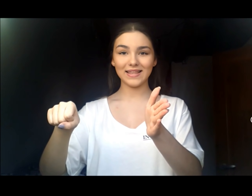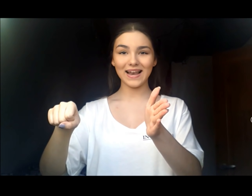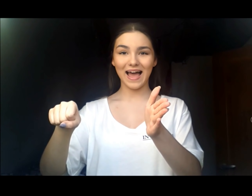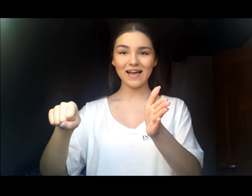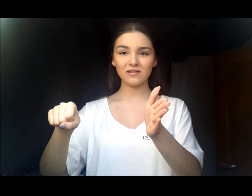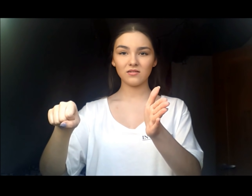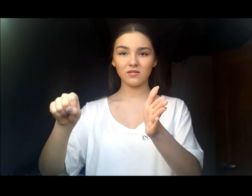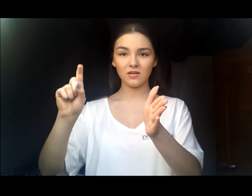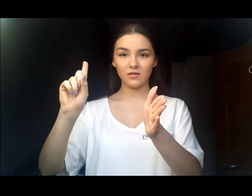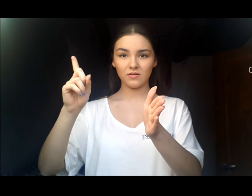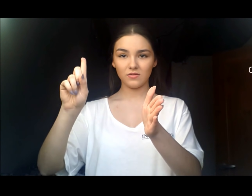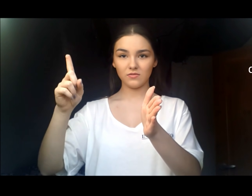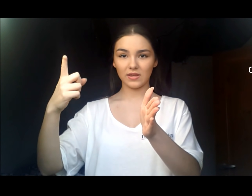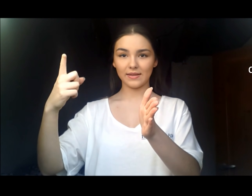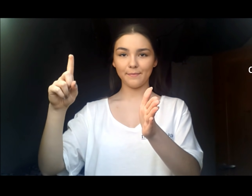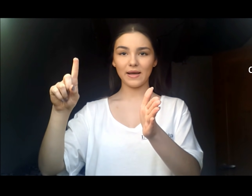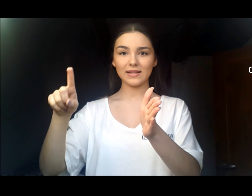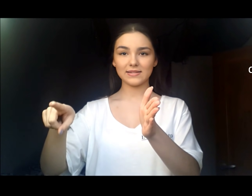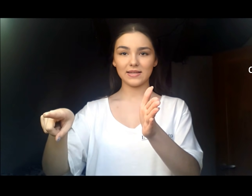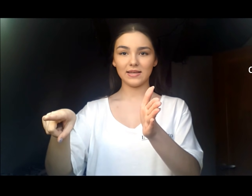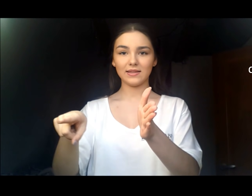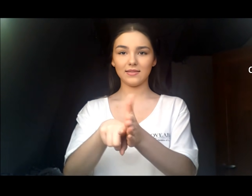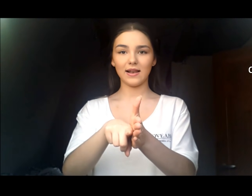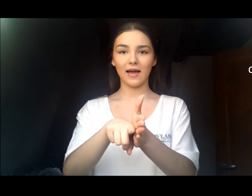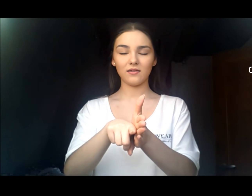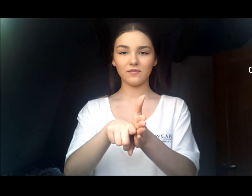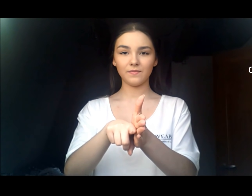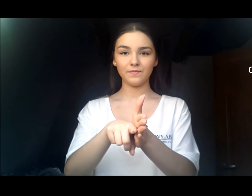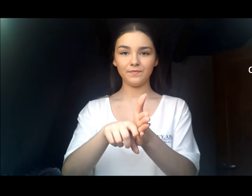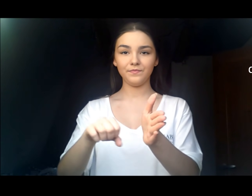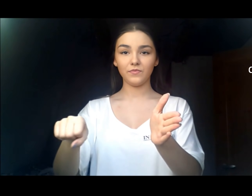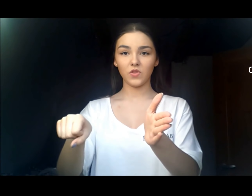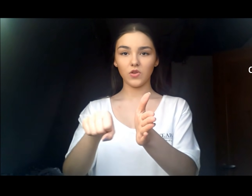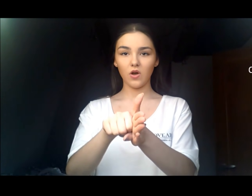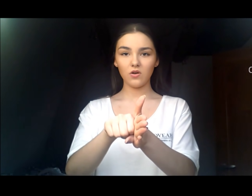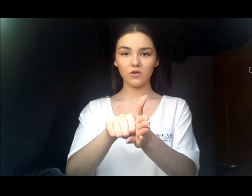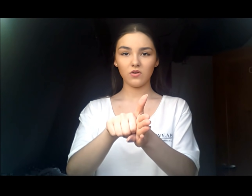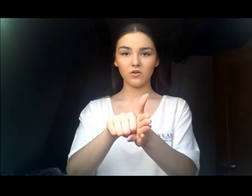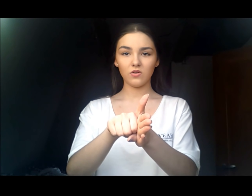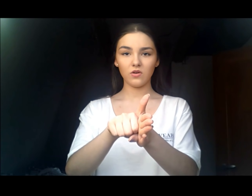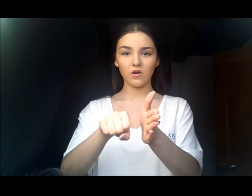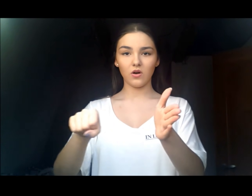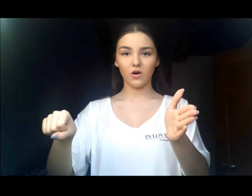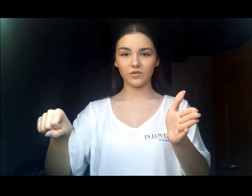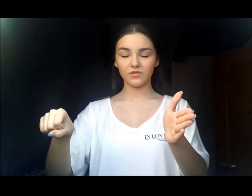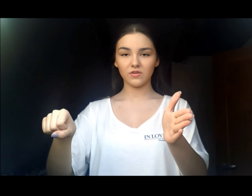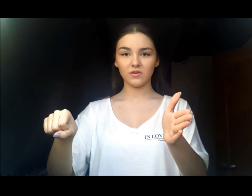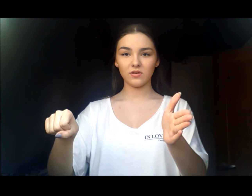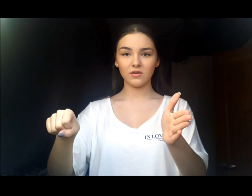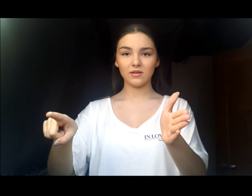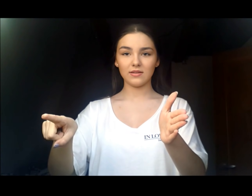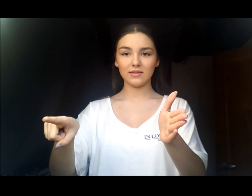Dla, tutaj ten palec i dla. Do, od,